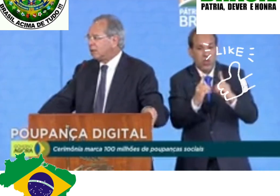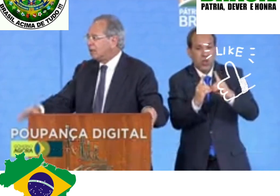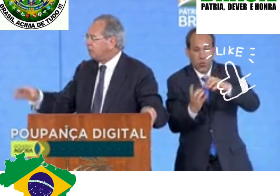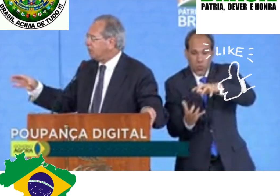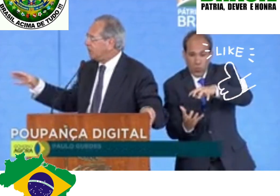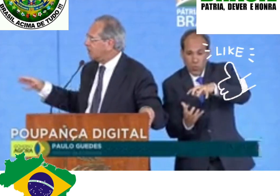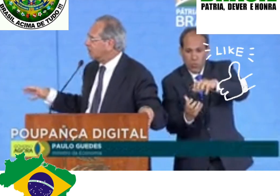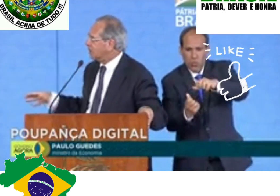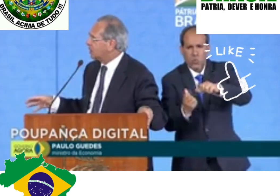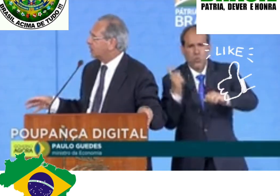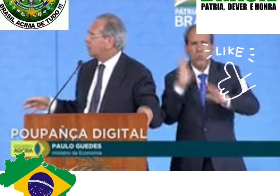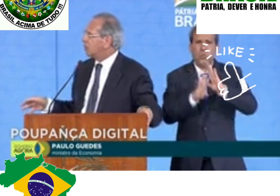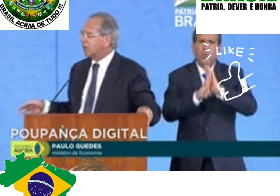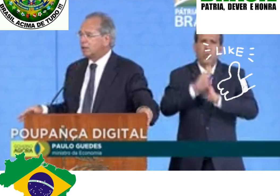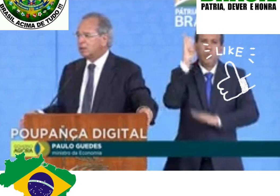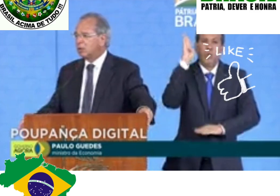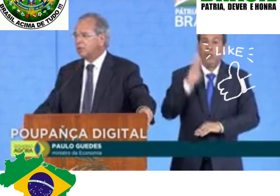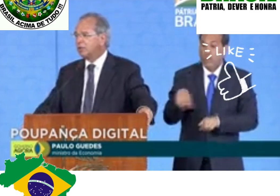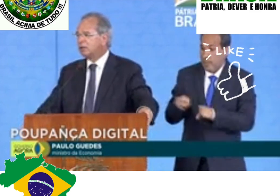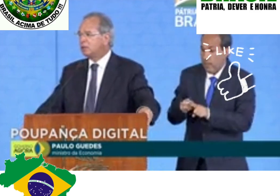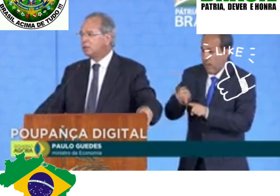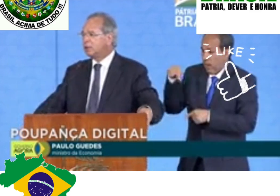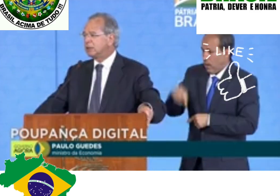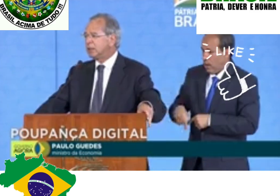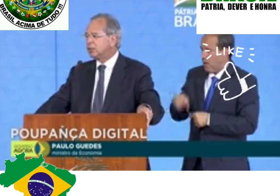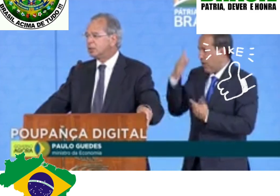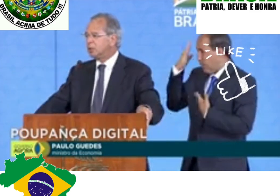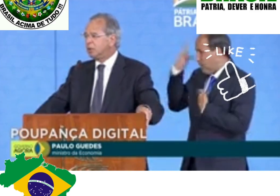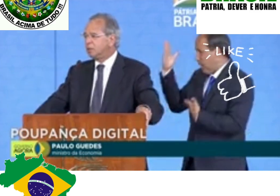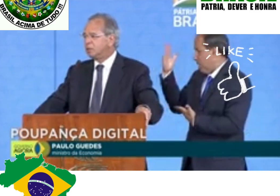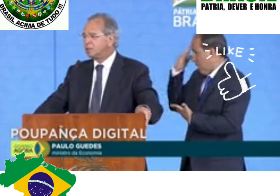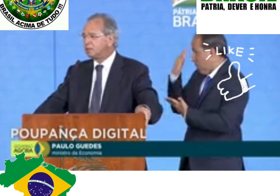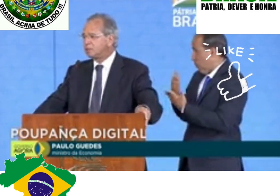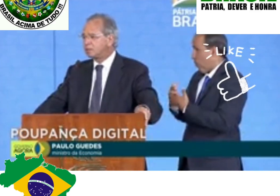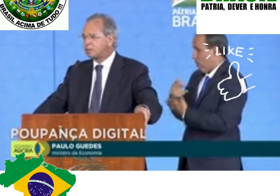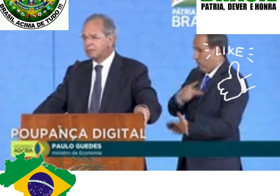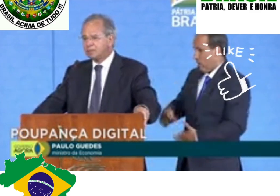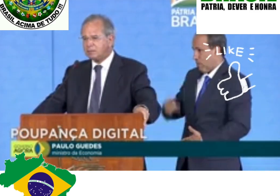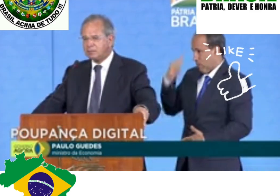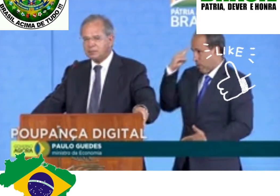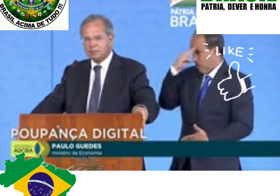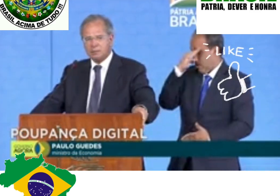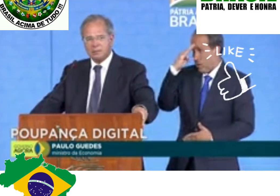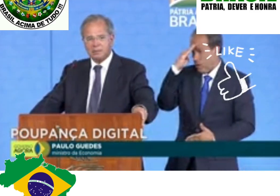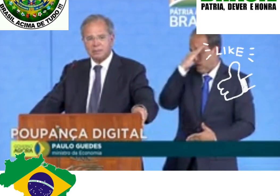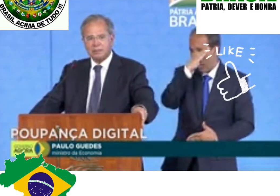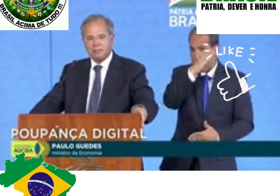E essa equipe, eu agradeço a confiança do presidente em mim,